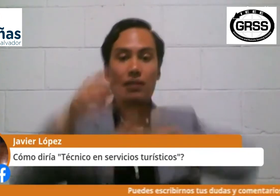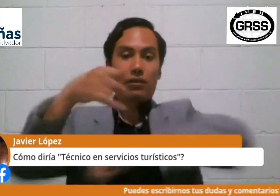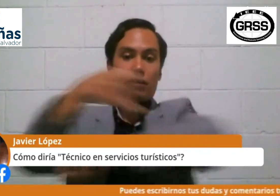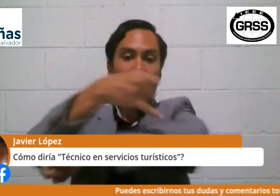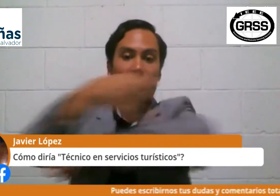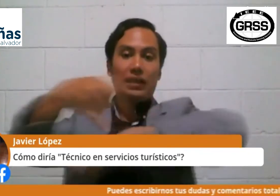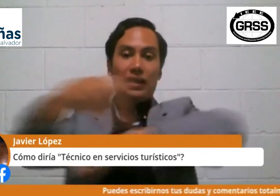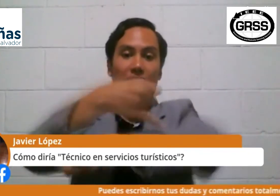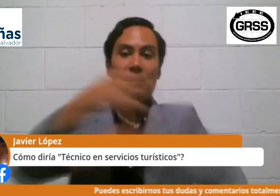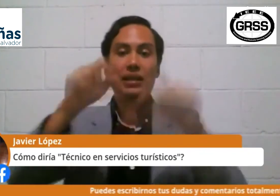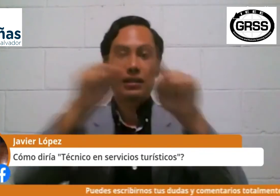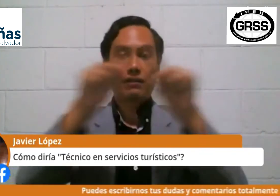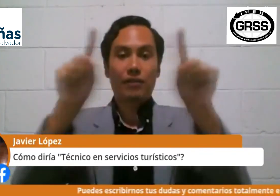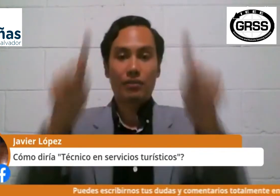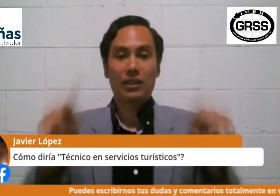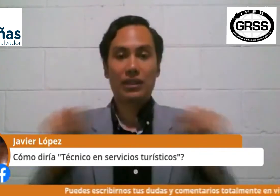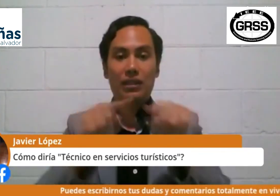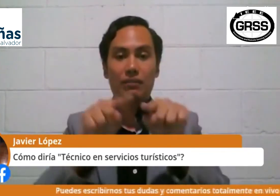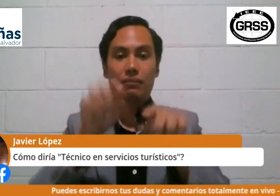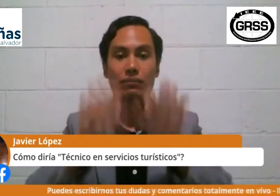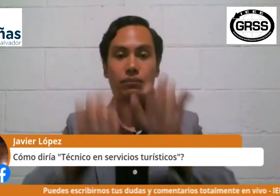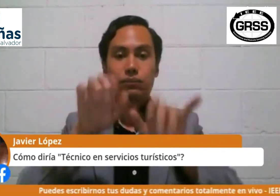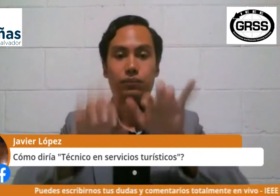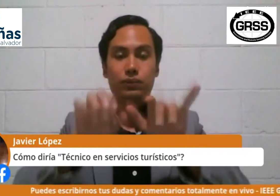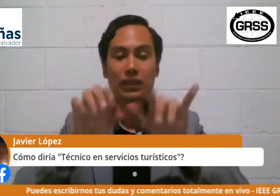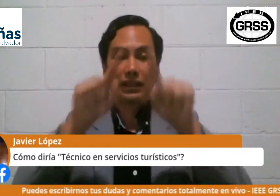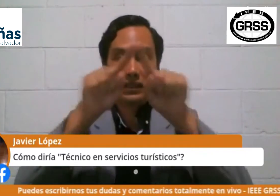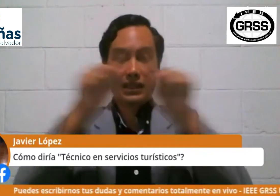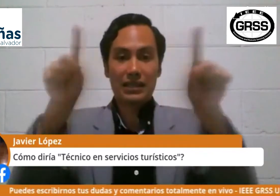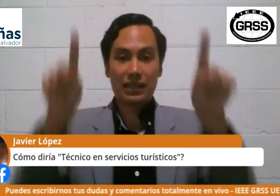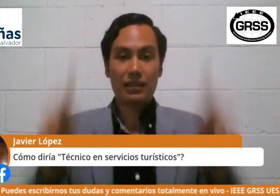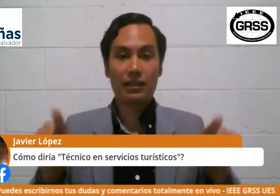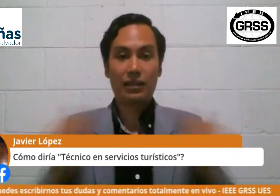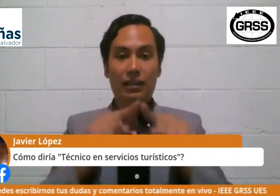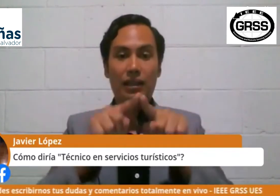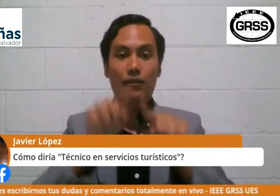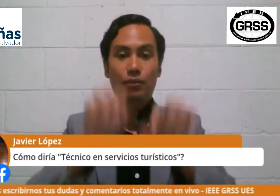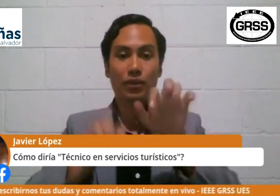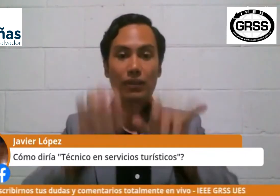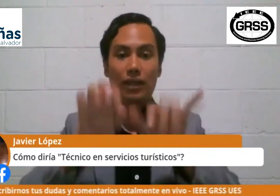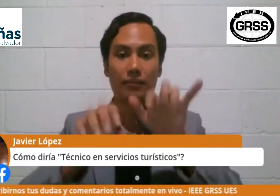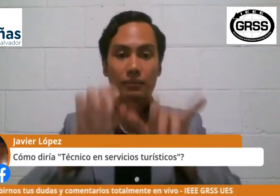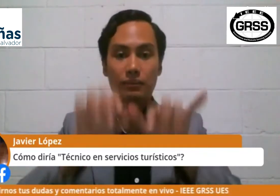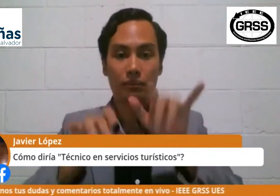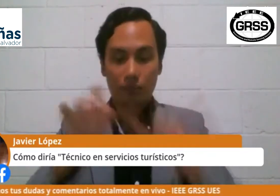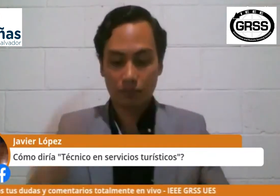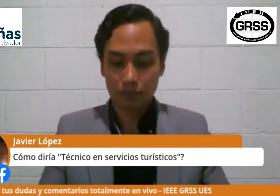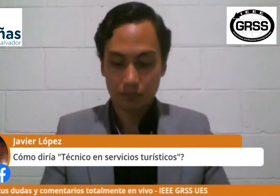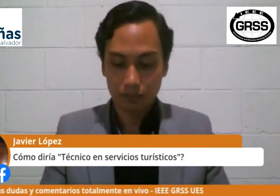informática o ingeniería informática. Se hace la computadora.